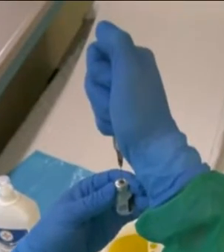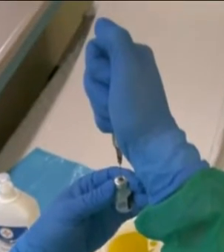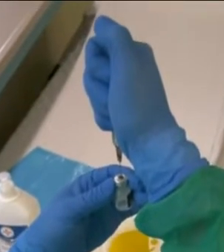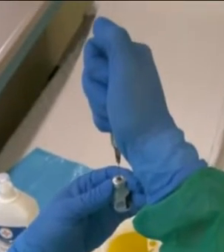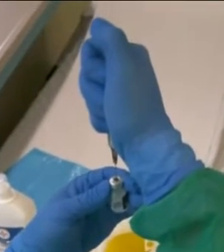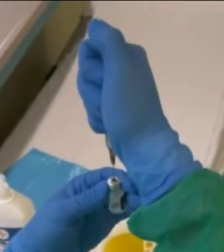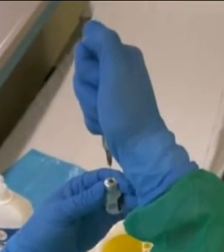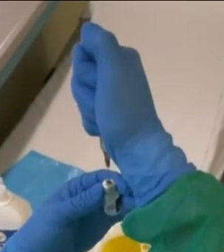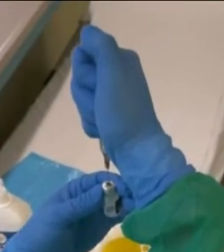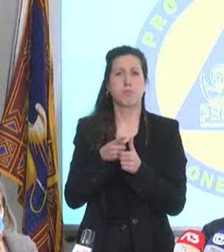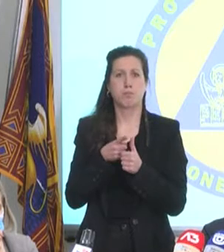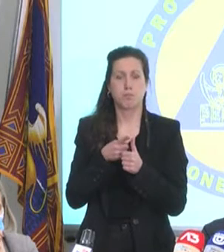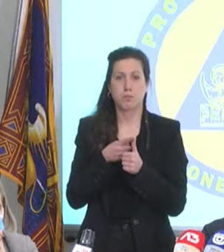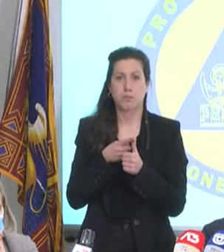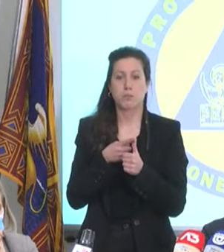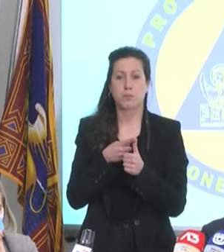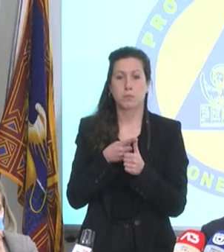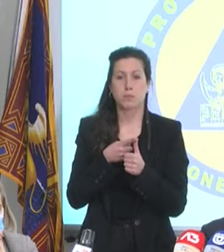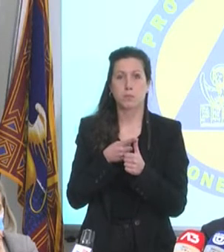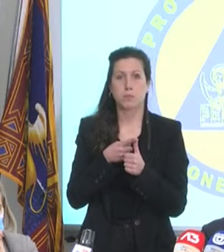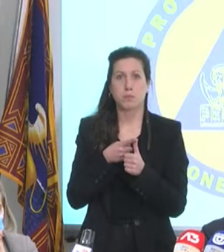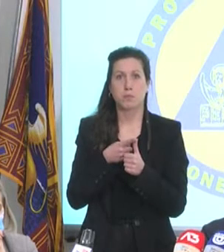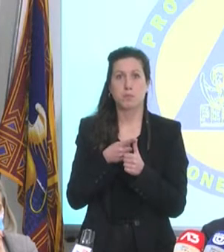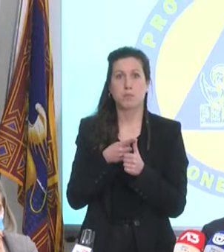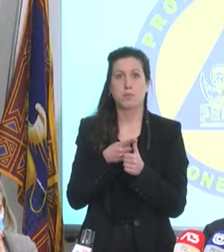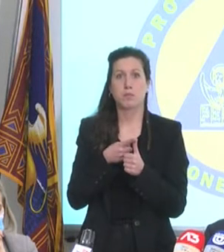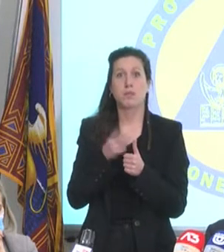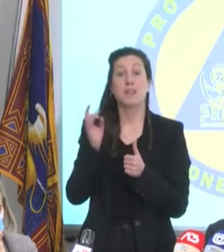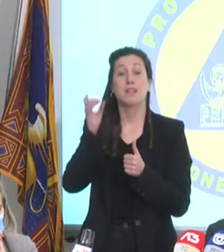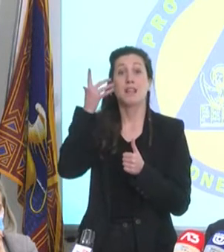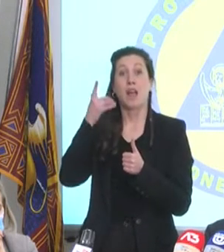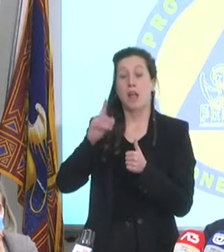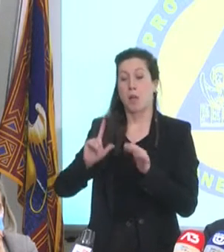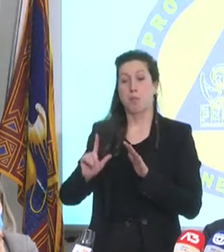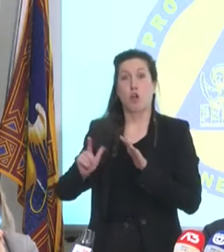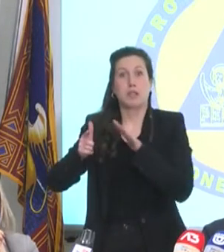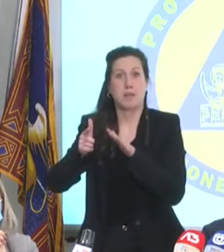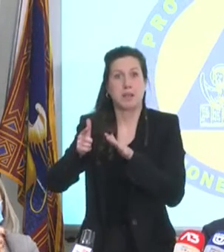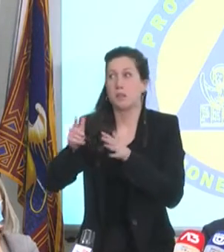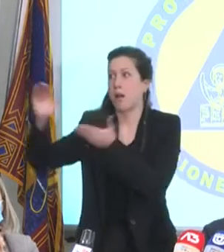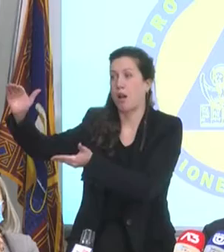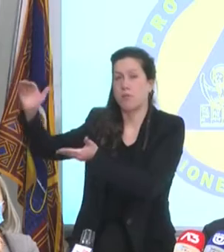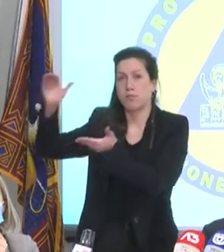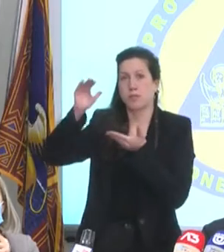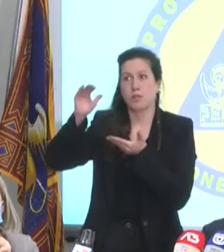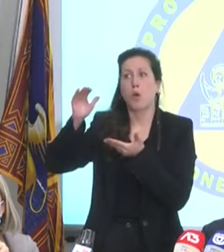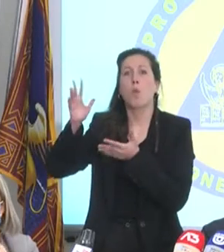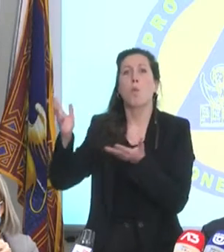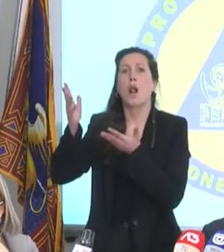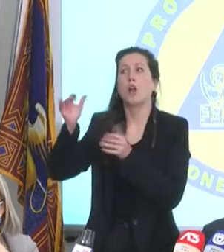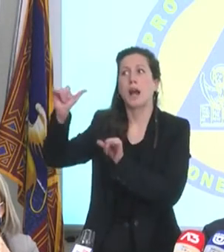messa in discussione la fornitura della prossima settimana anche di un solo vaccino lo dico e signori fighter